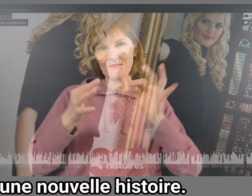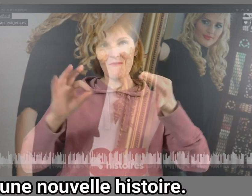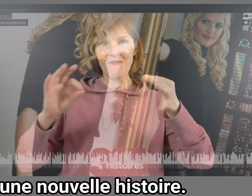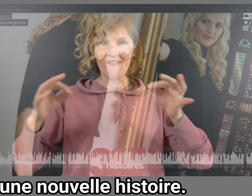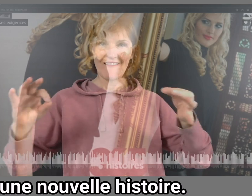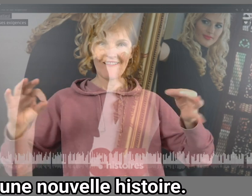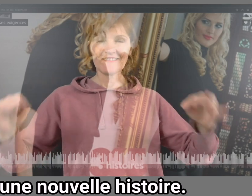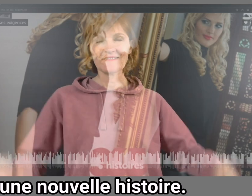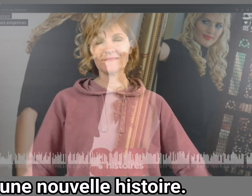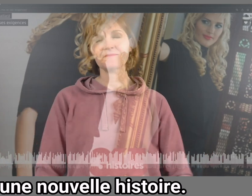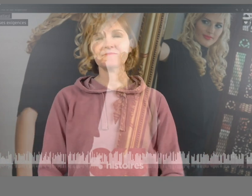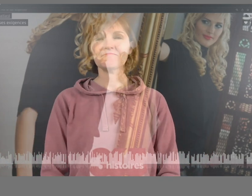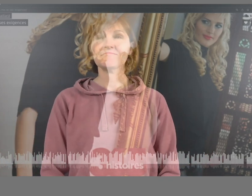nouvelle histoire.